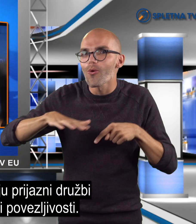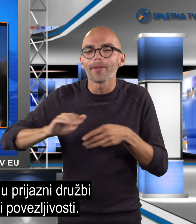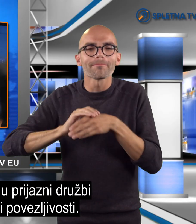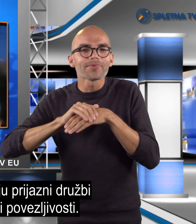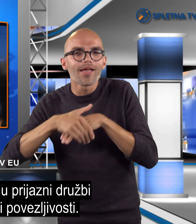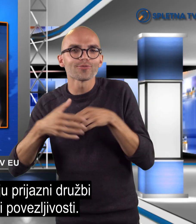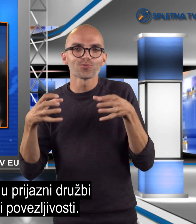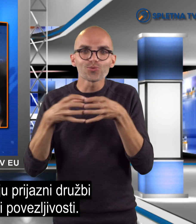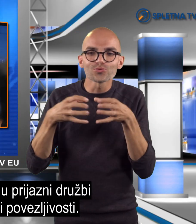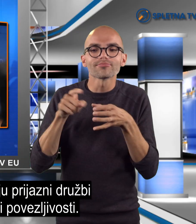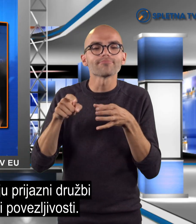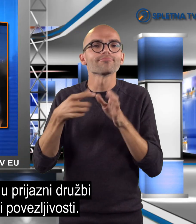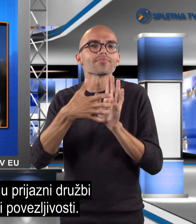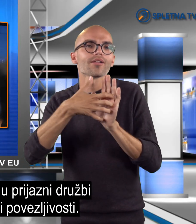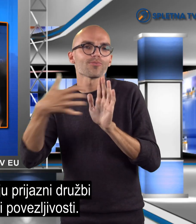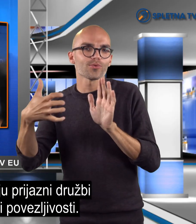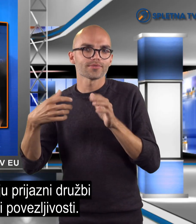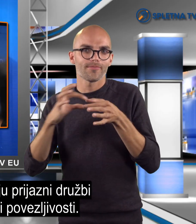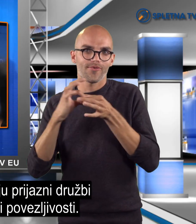o trajnostni povezljivosti.